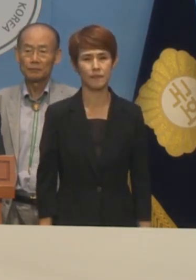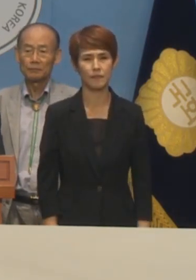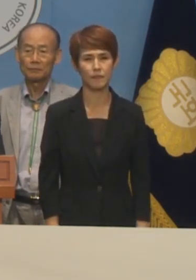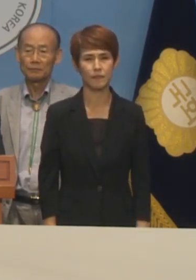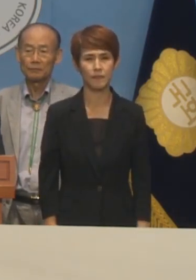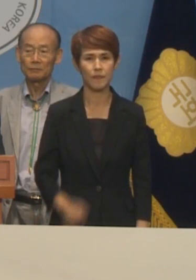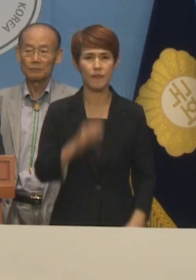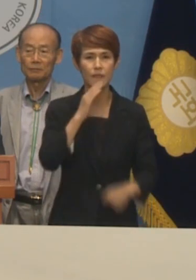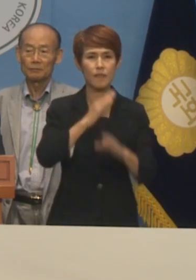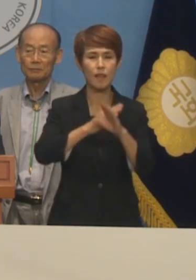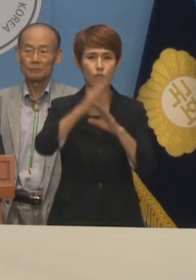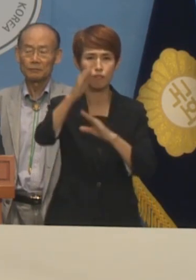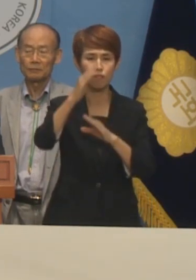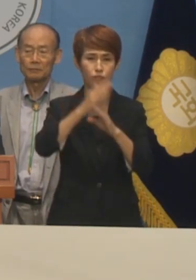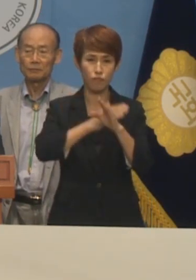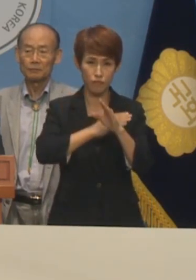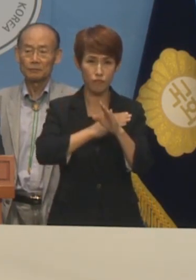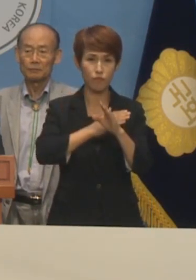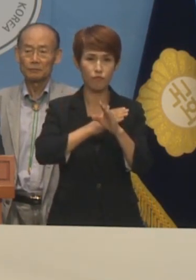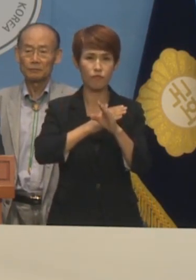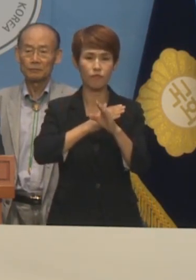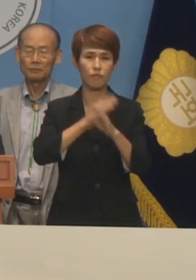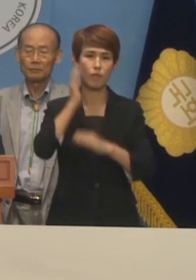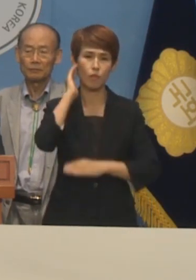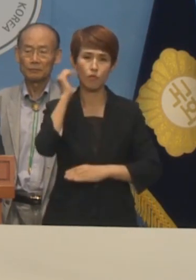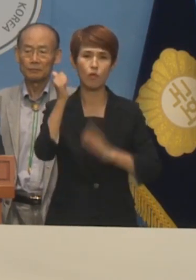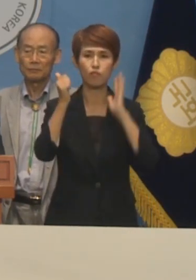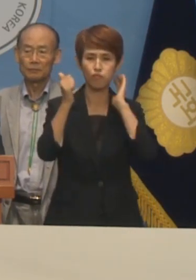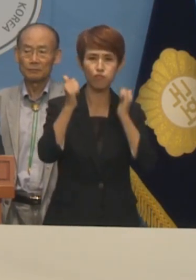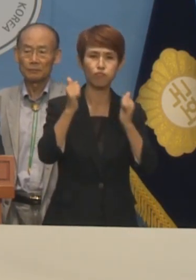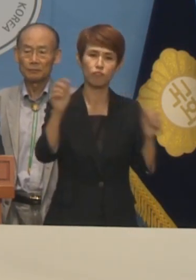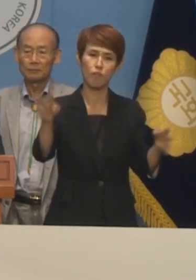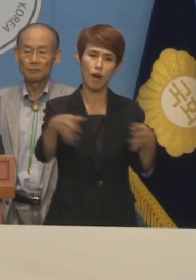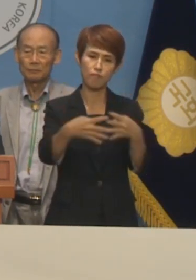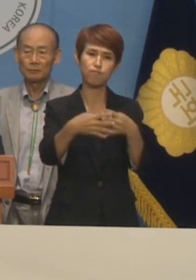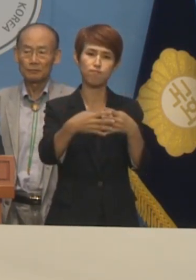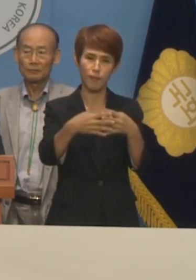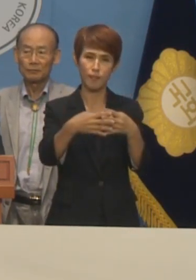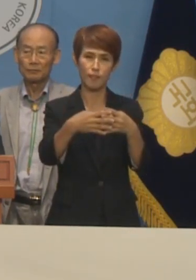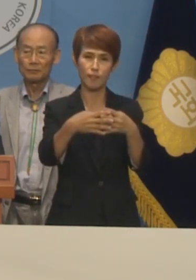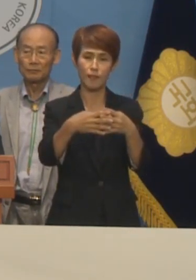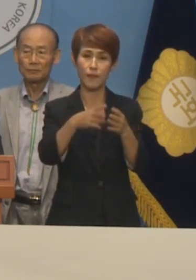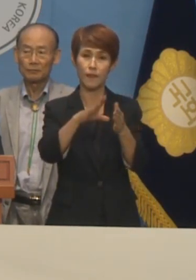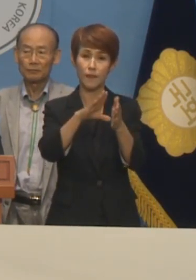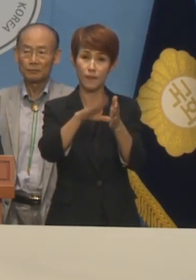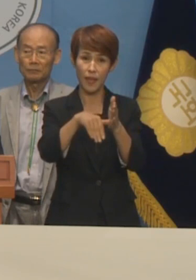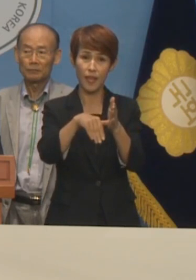남북 정상 간 체결한 합의가 자주적으로 순조롭게 이루어질 때